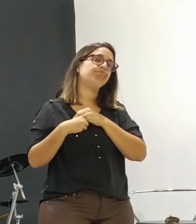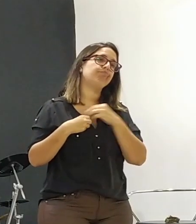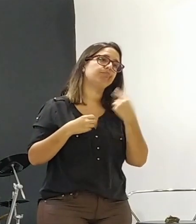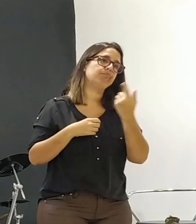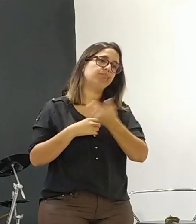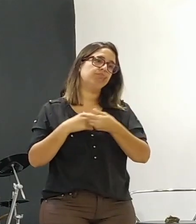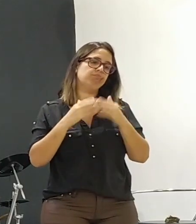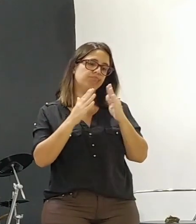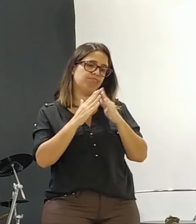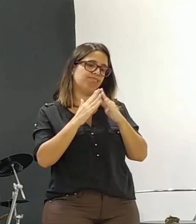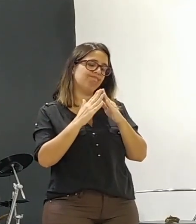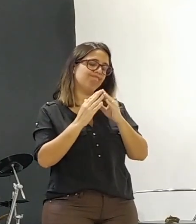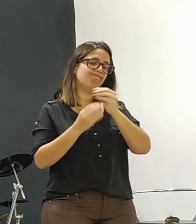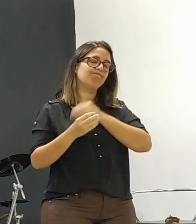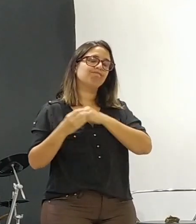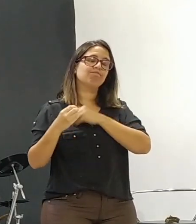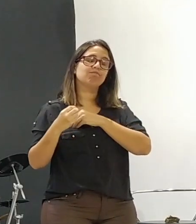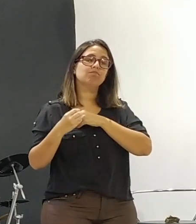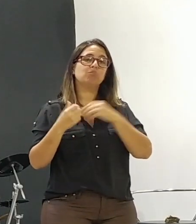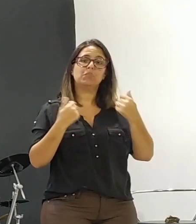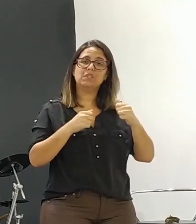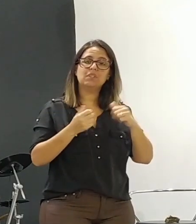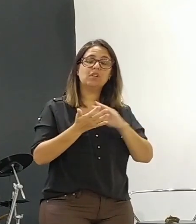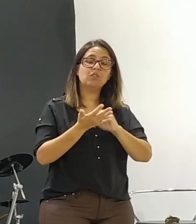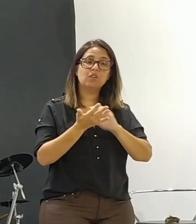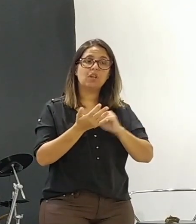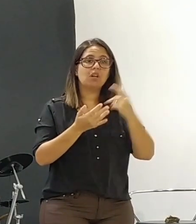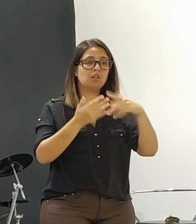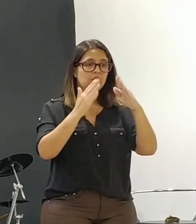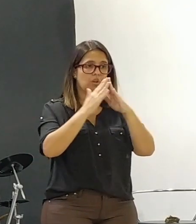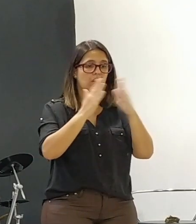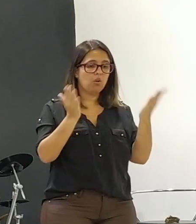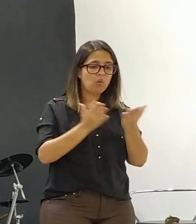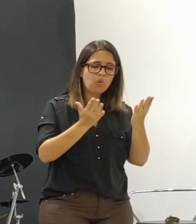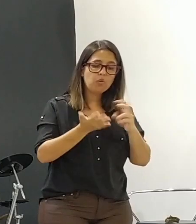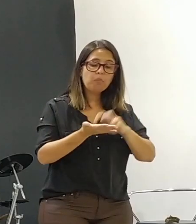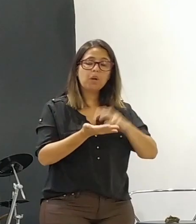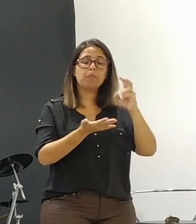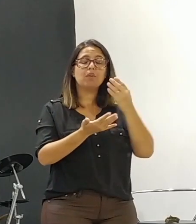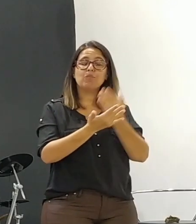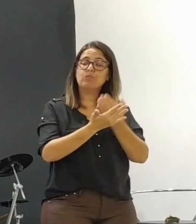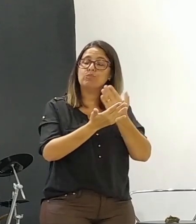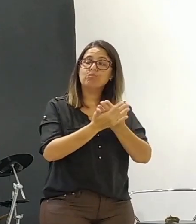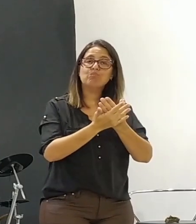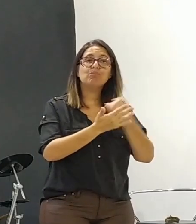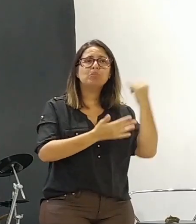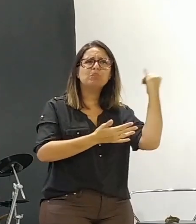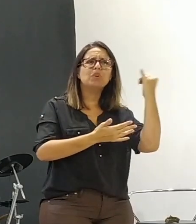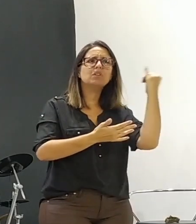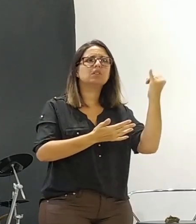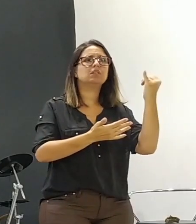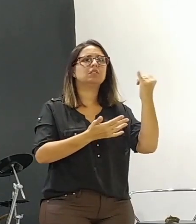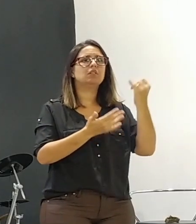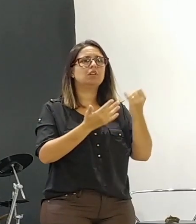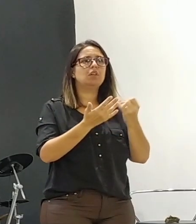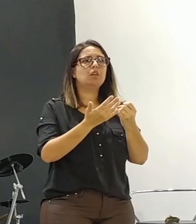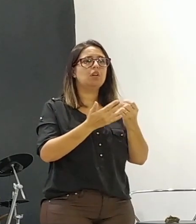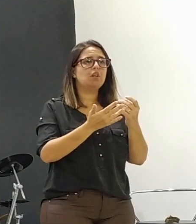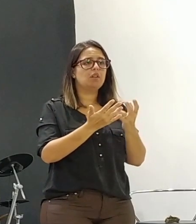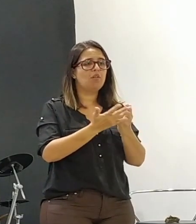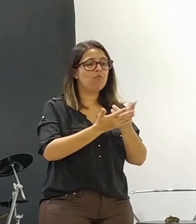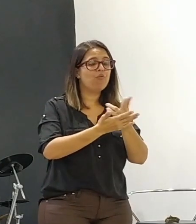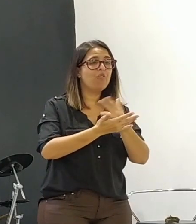pecado precisa sair da tua casa. Hoje de manhã nós temos um estudo aqui muito importante hoje, falando sobre muita forma de pecado,